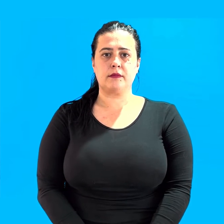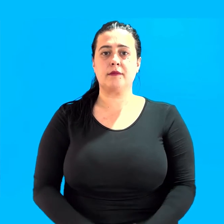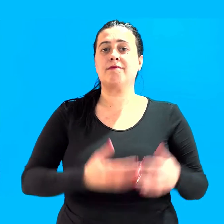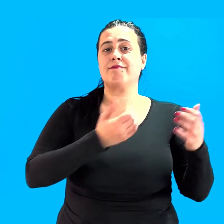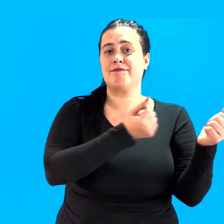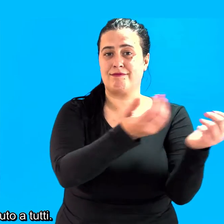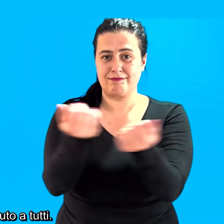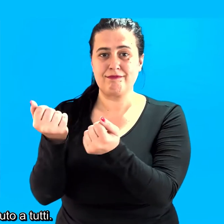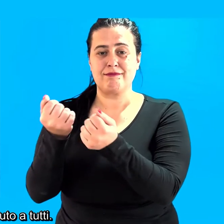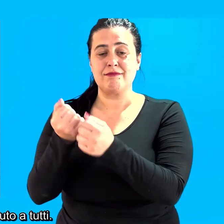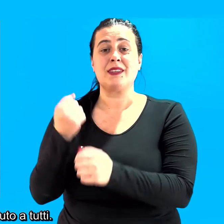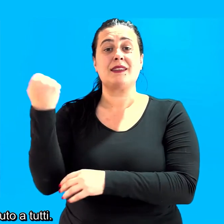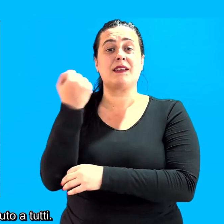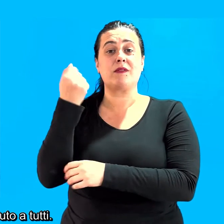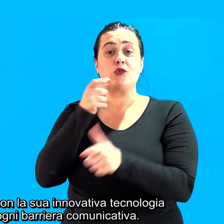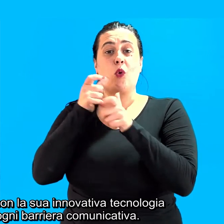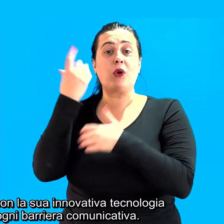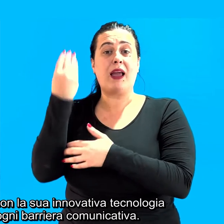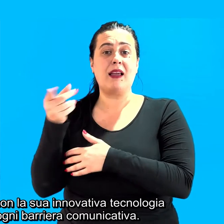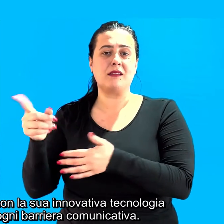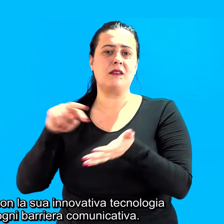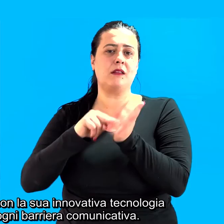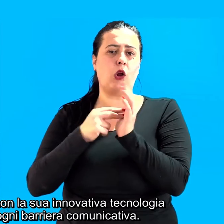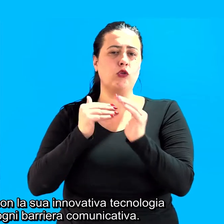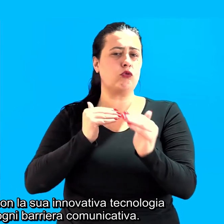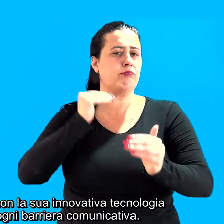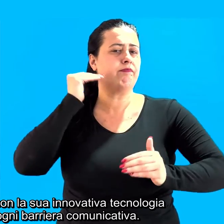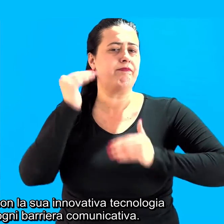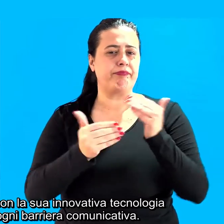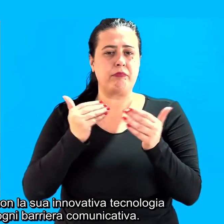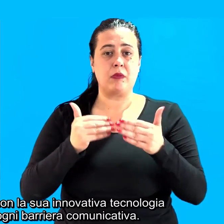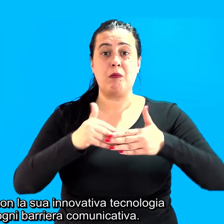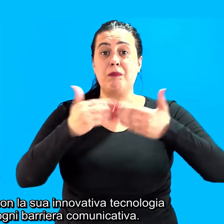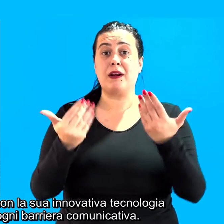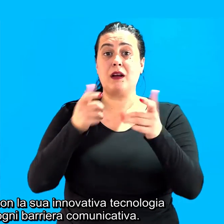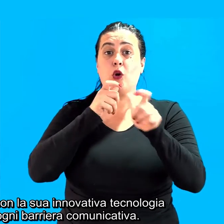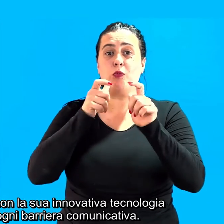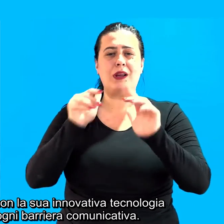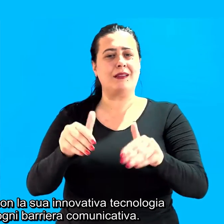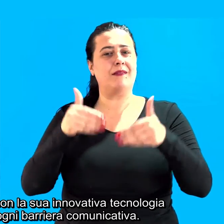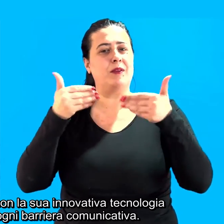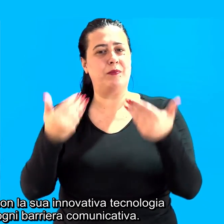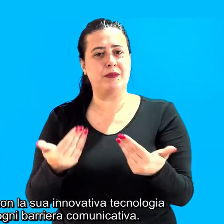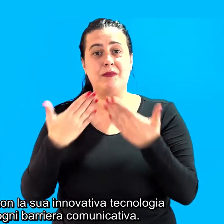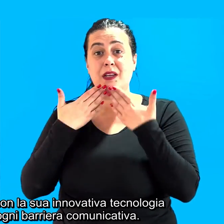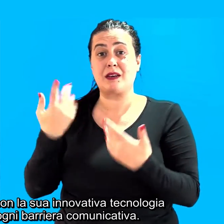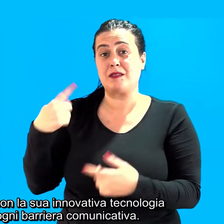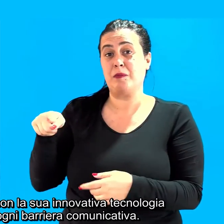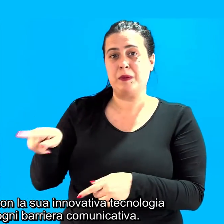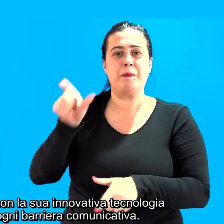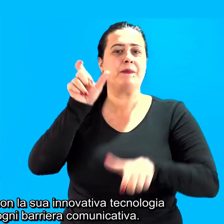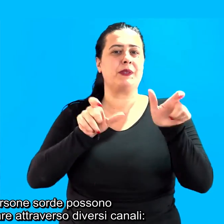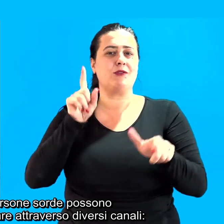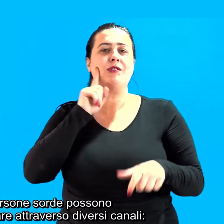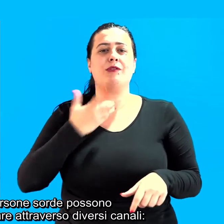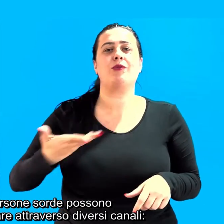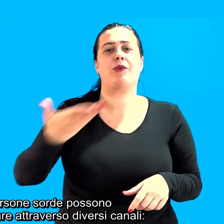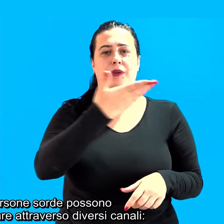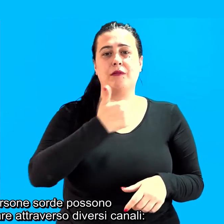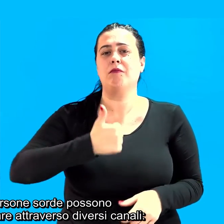Un saluto a tutti. Il servizio ComunicaEns con la sua innovativa tecnologia permette di abbattere ogni barriera comunicativa. Grazie a ciò